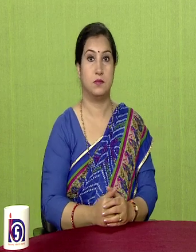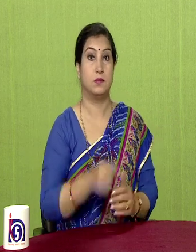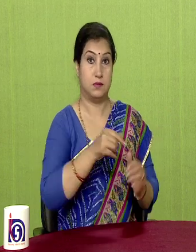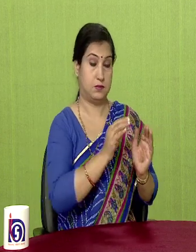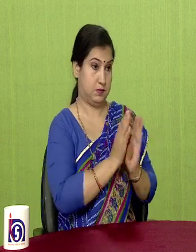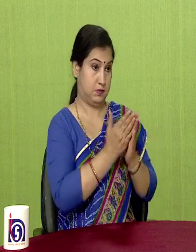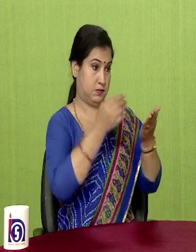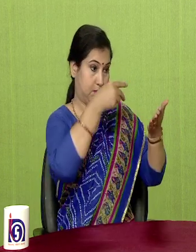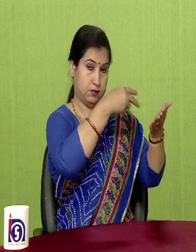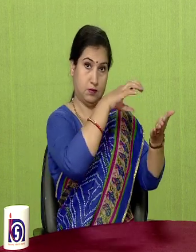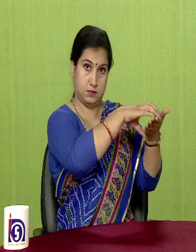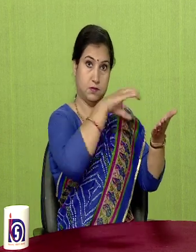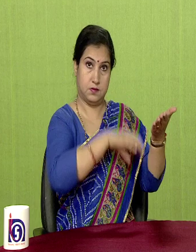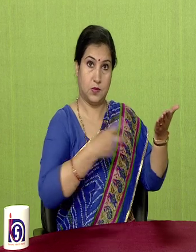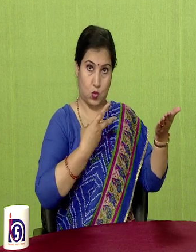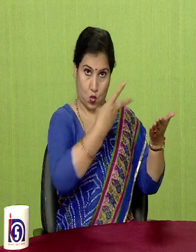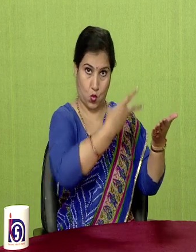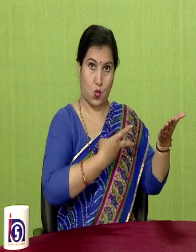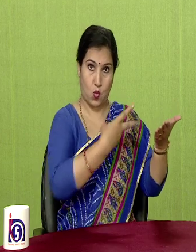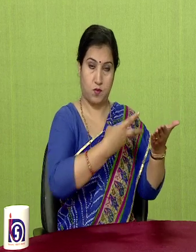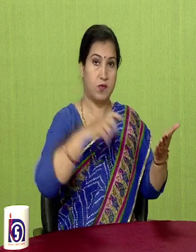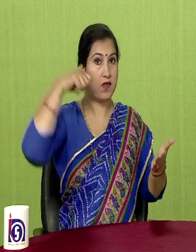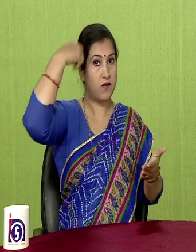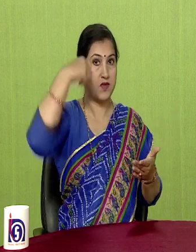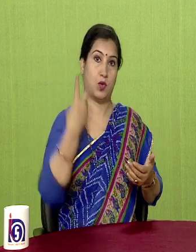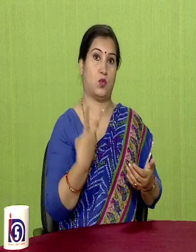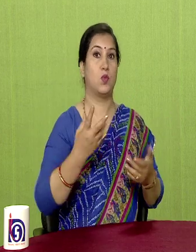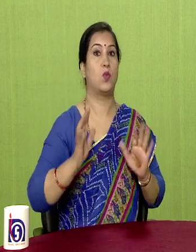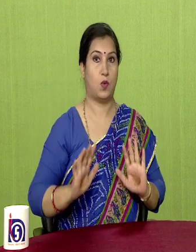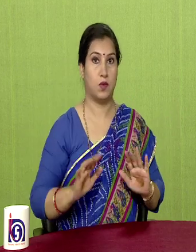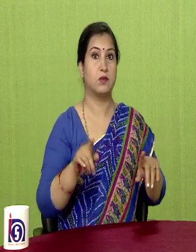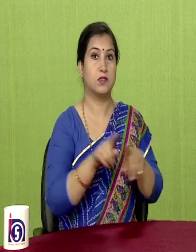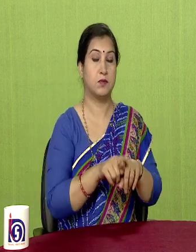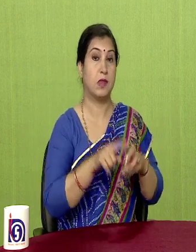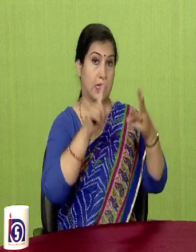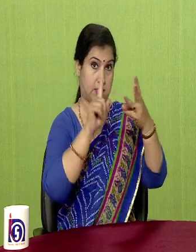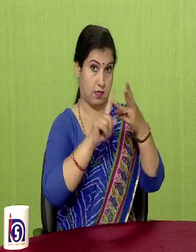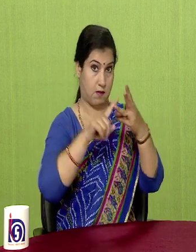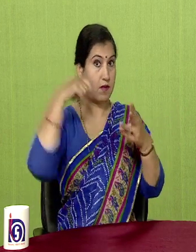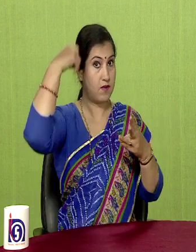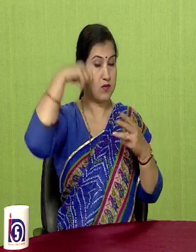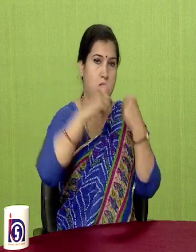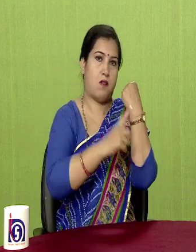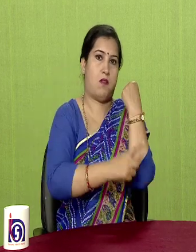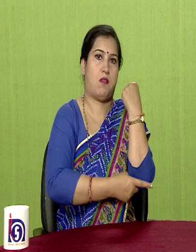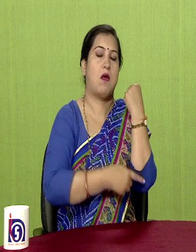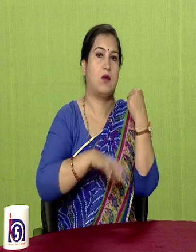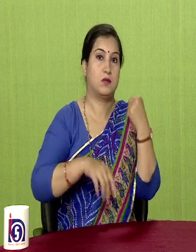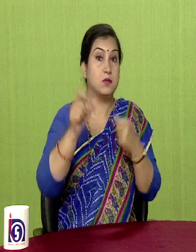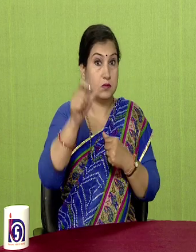इन 2 पदों पर 2 वीडियो कार्यक्रम तैयार किए गए हैं। तीसरा और अंतिम वीडियो तुलसीदास